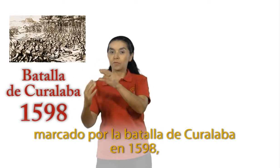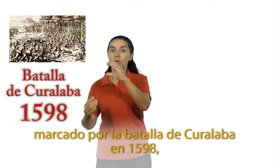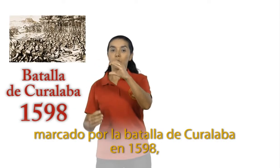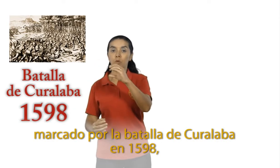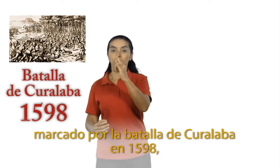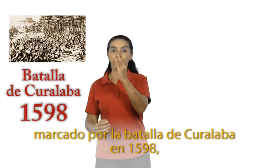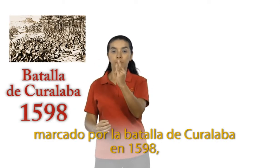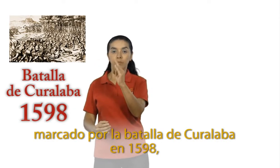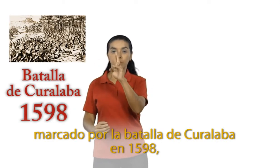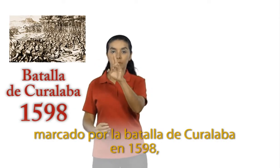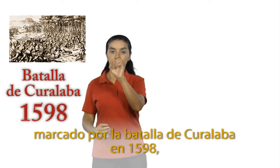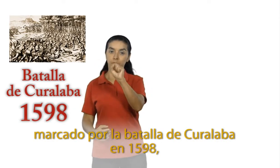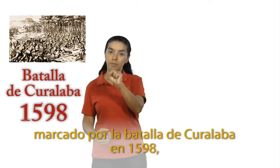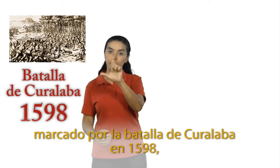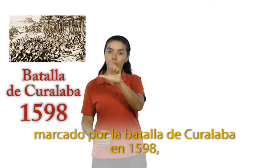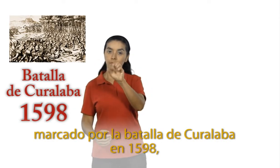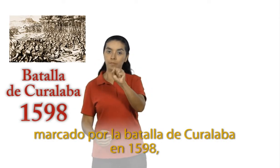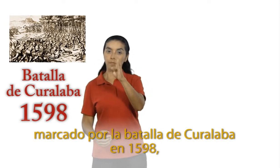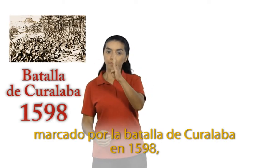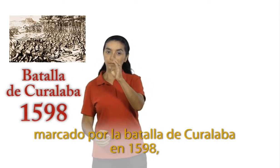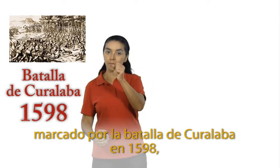Batalla de Curalaba en 1598,